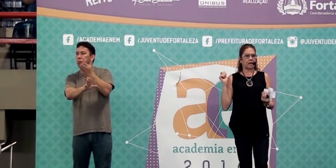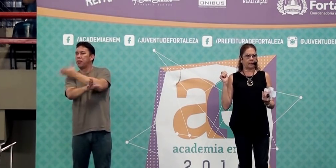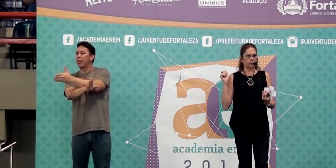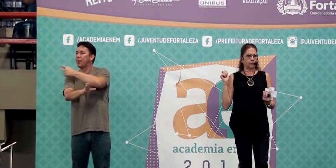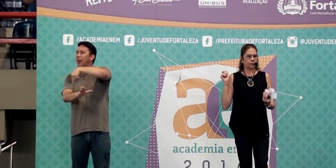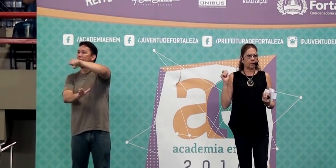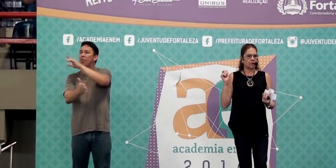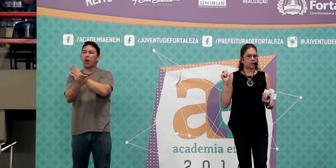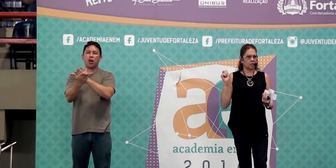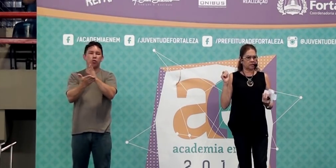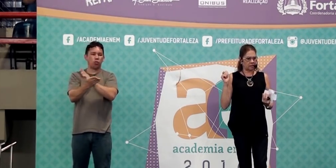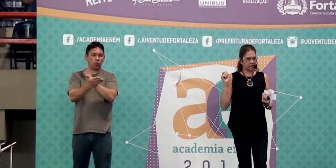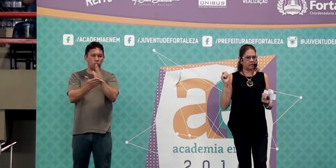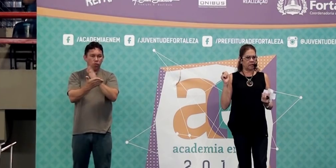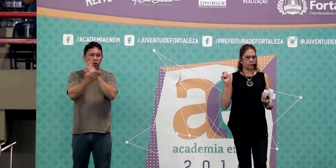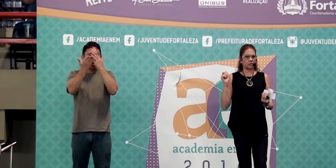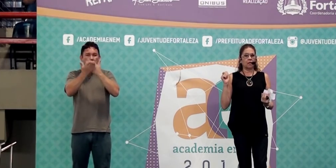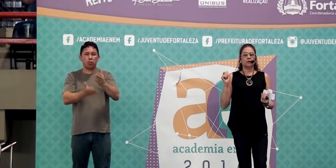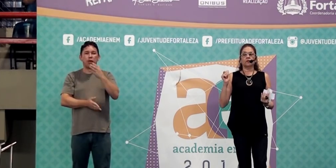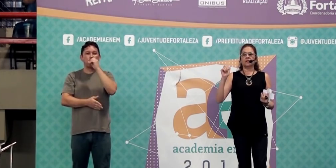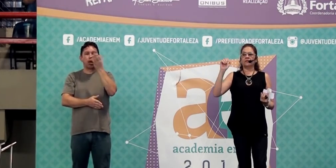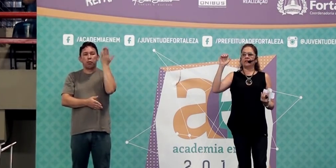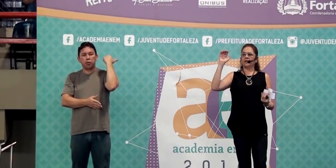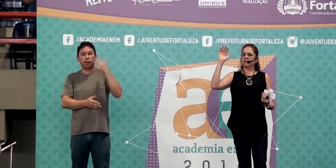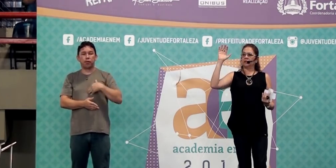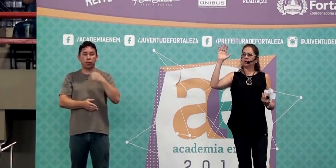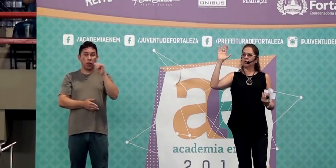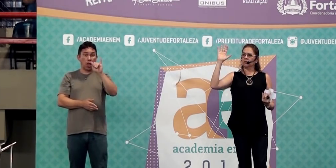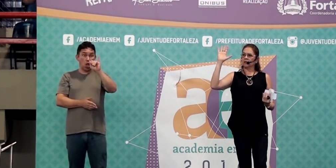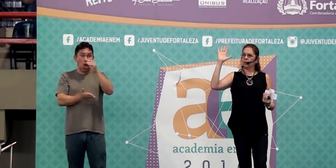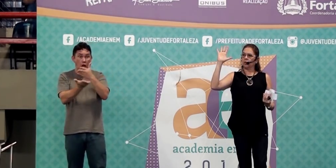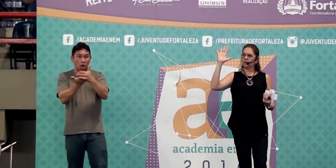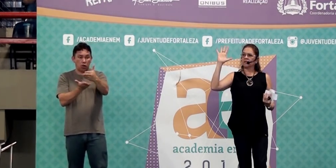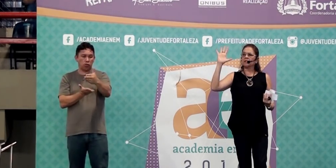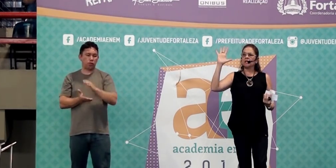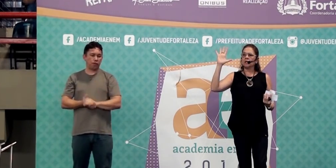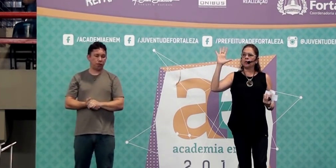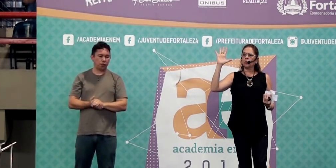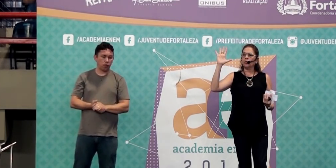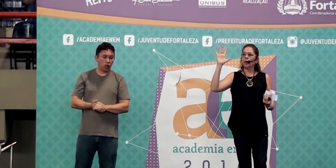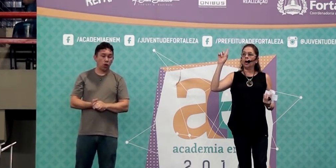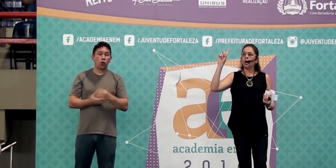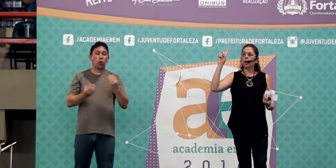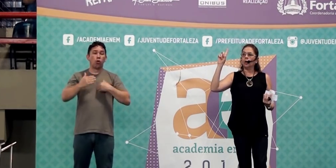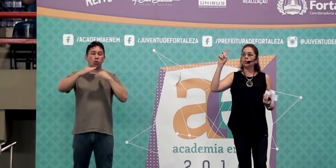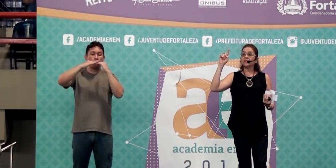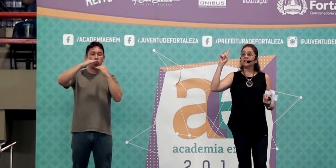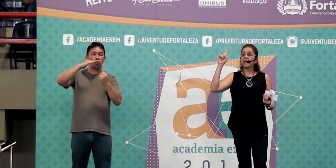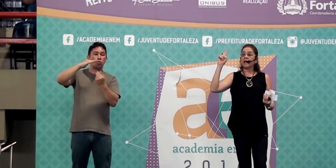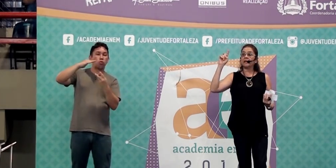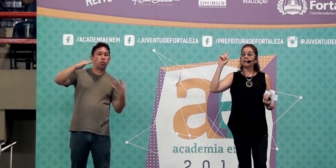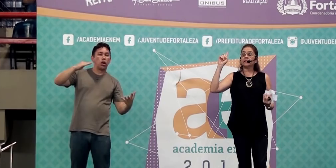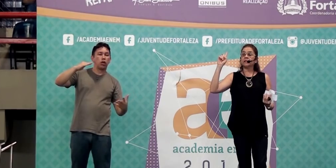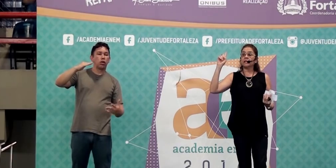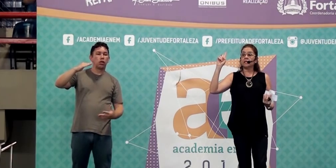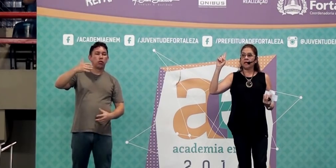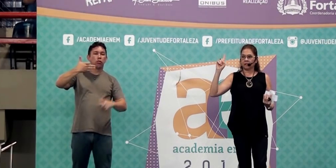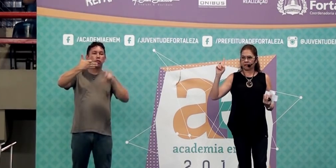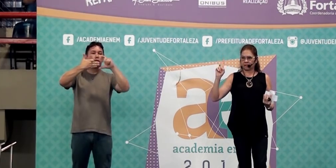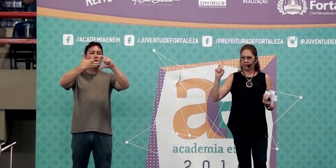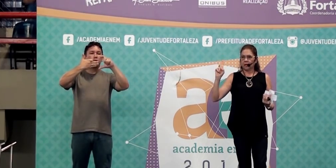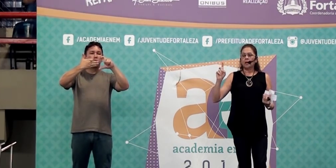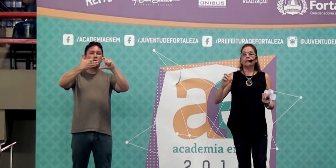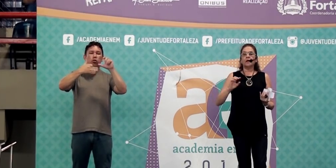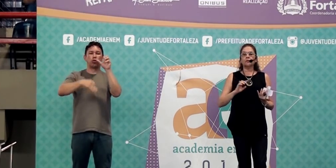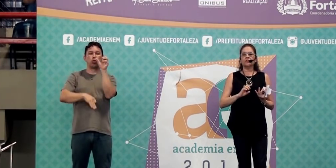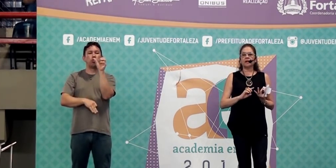naquele sábado que nós iniciamos. Você vai fazer a introdução com 5 ou 6